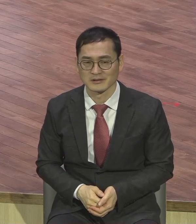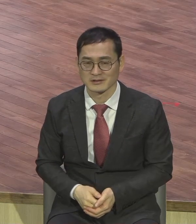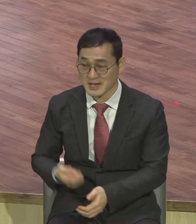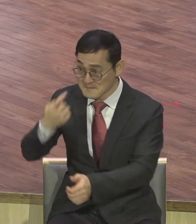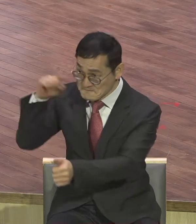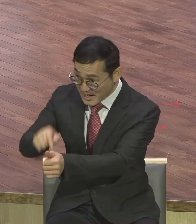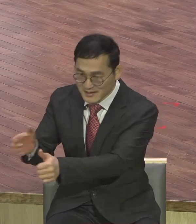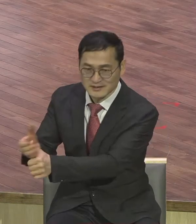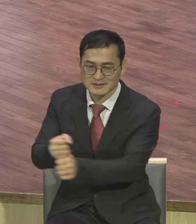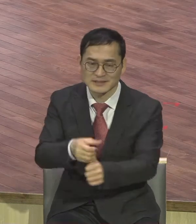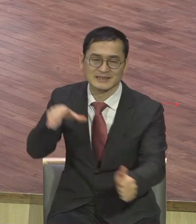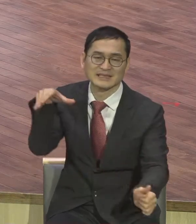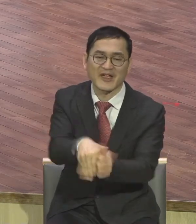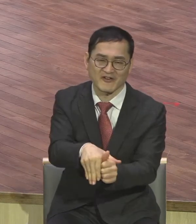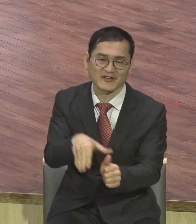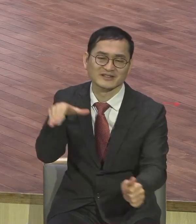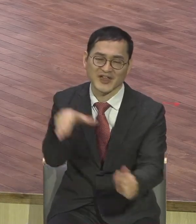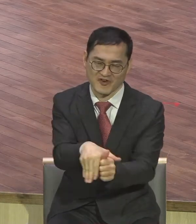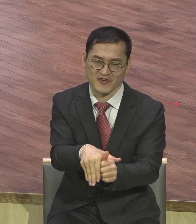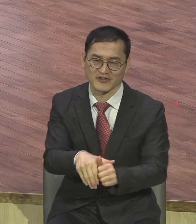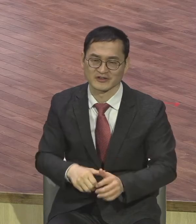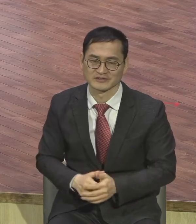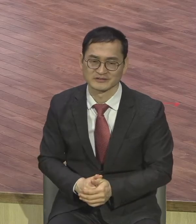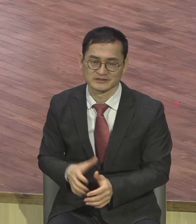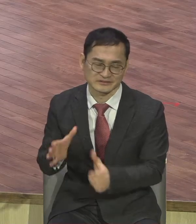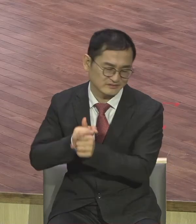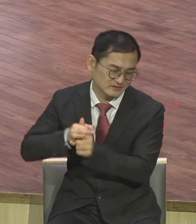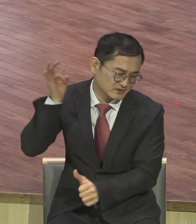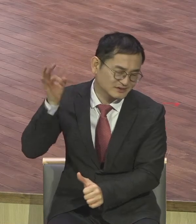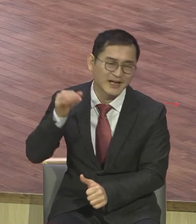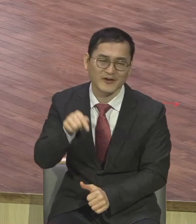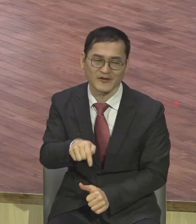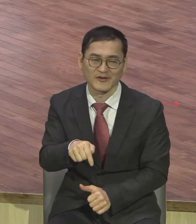불신자 상태 창 61